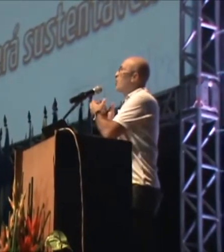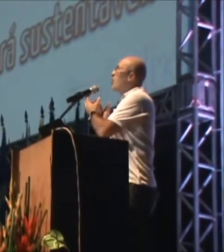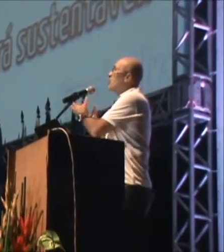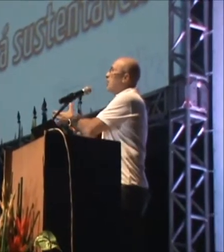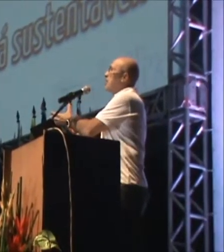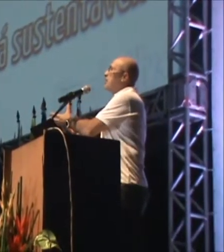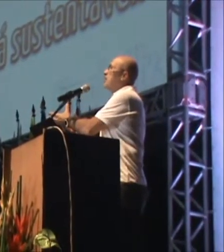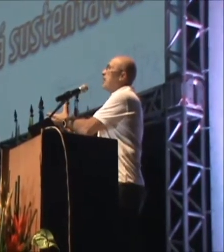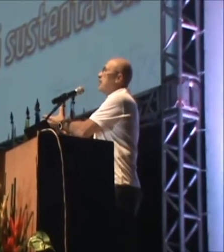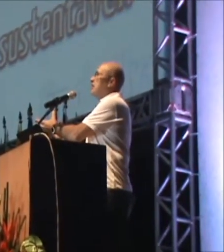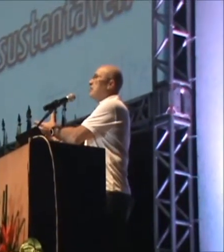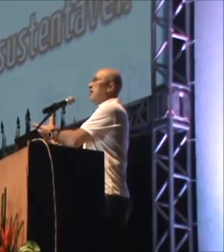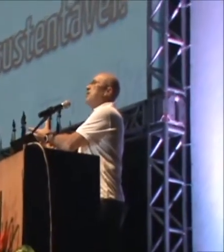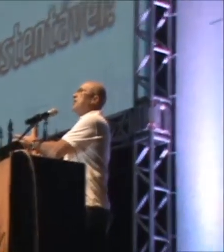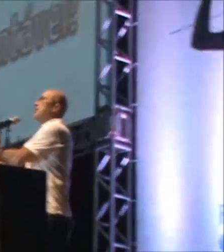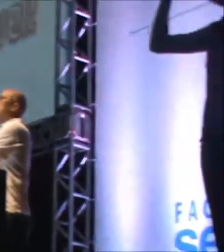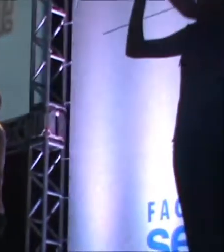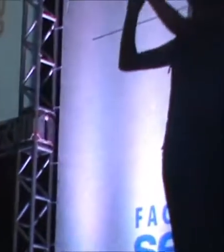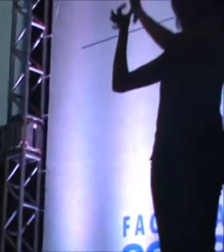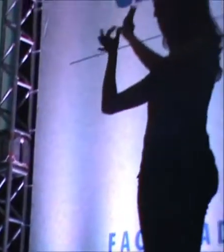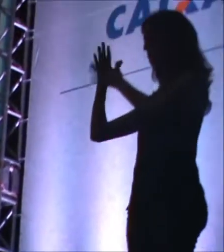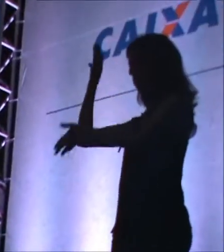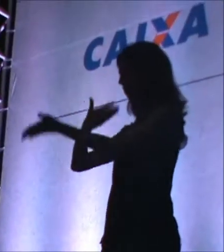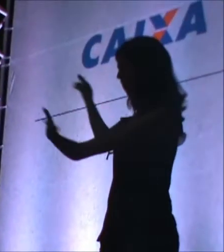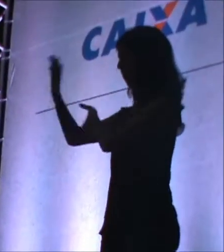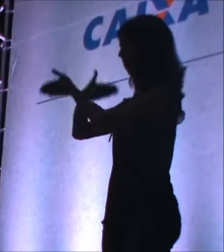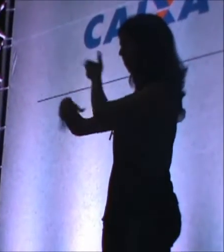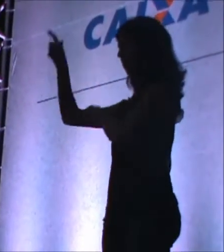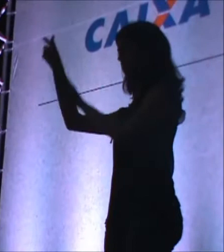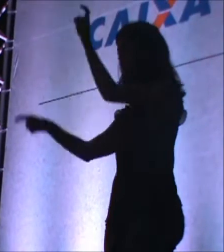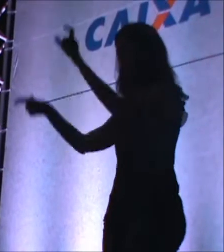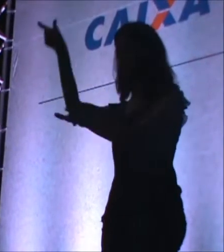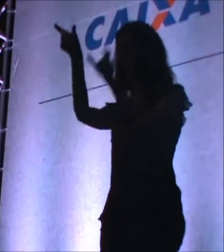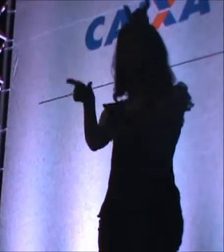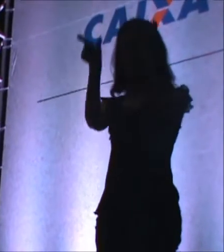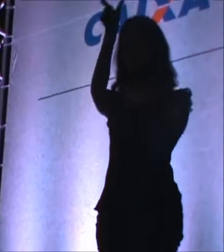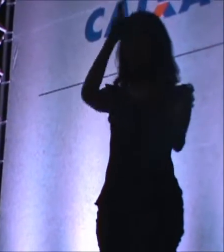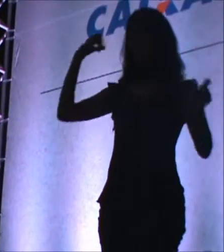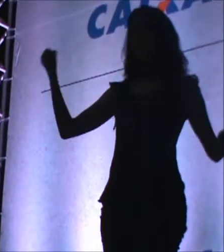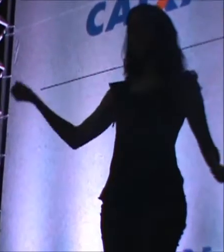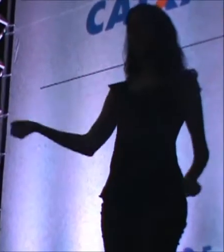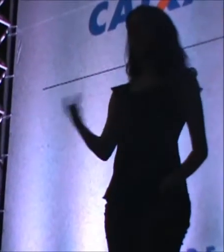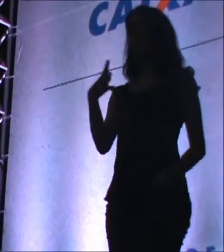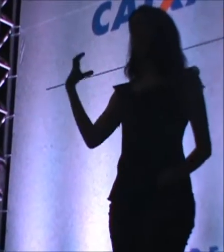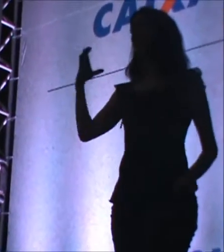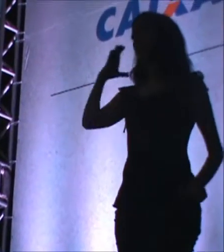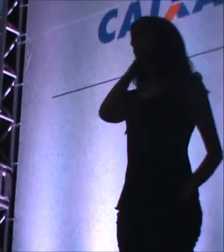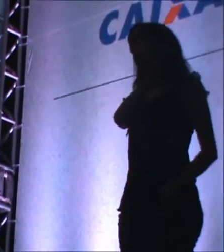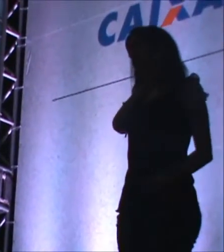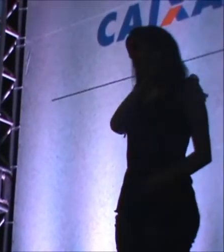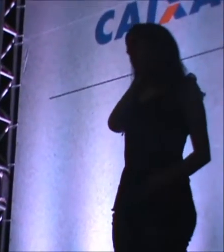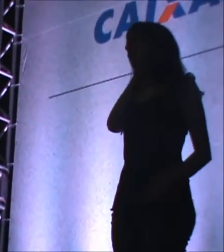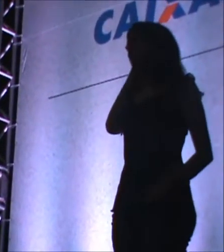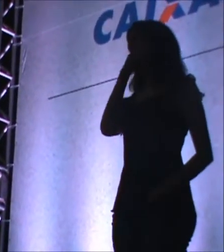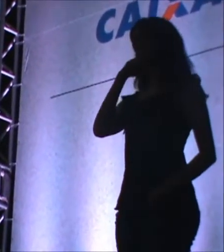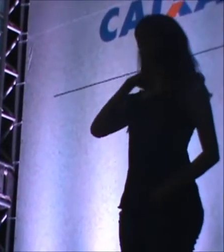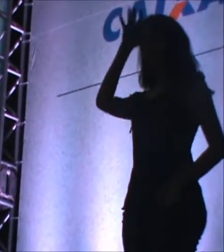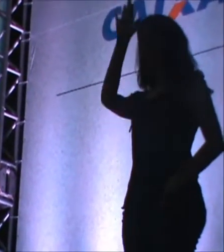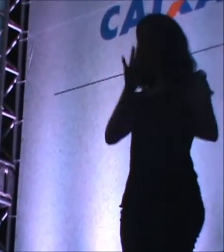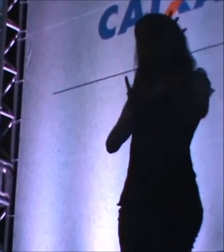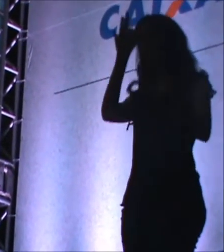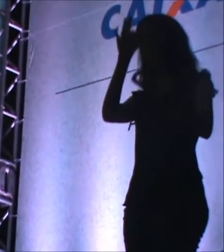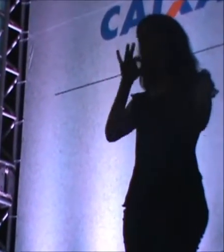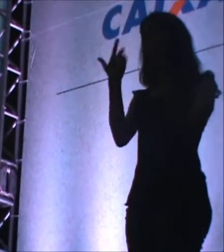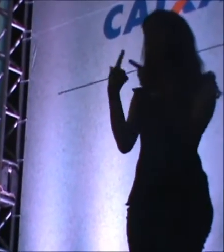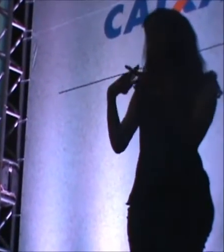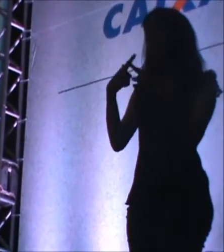mundo de conectividade, para interação, totalmente emergente, totalmente conjuntural, onde a gente